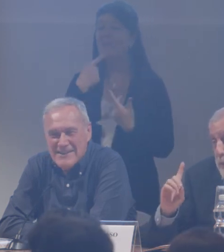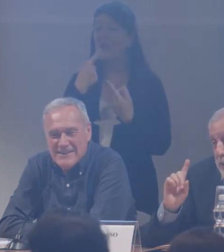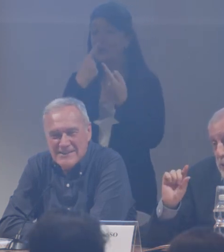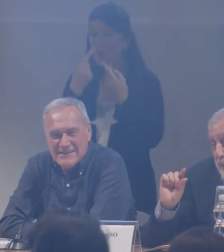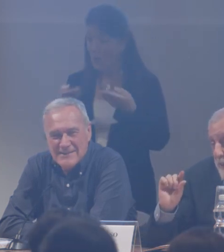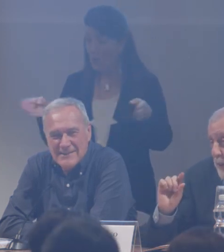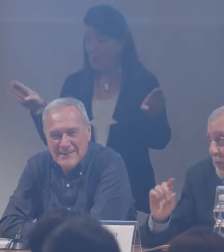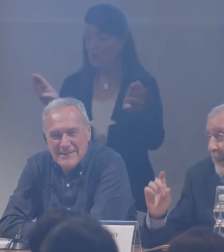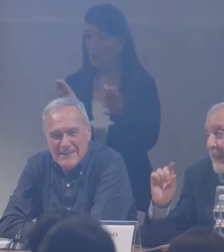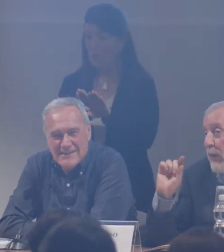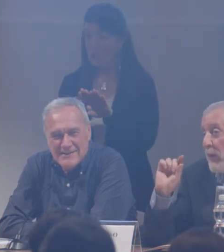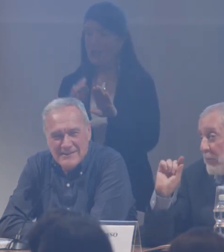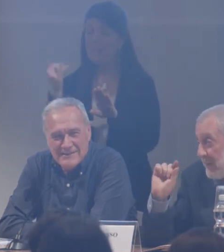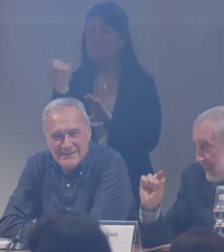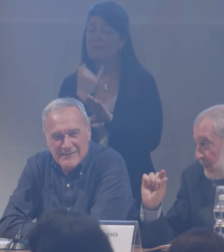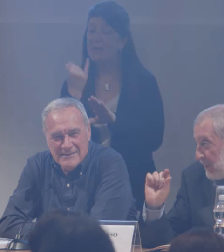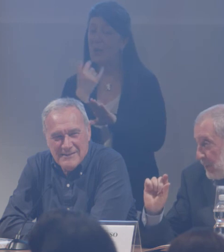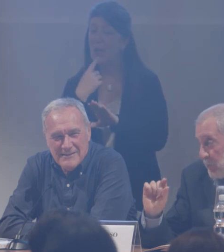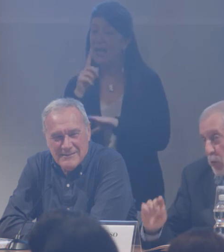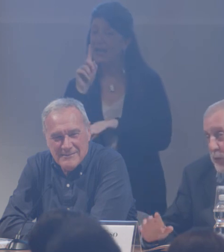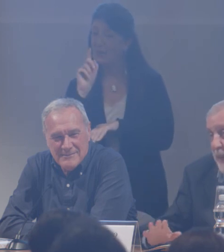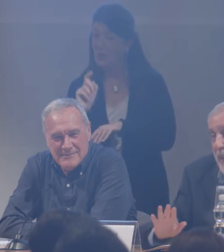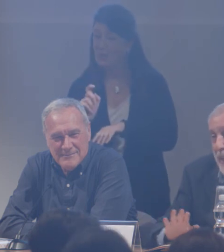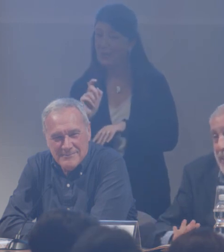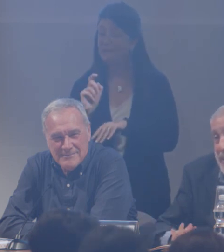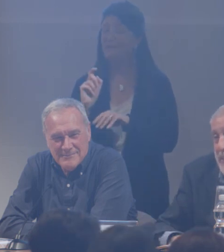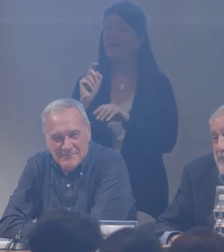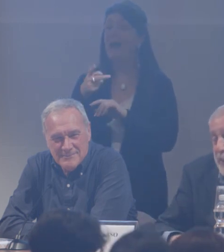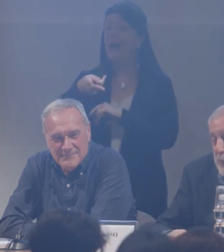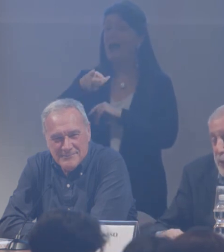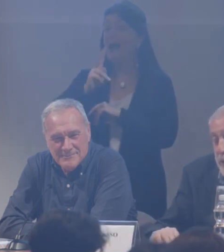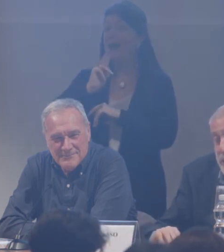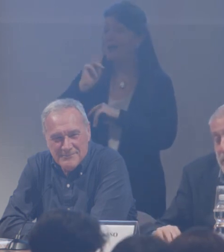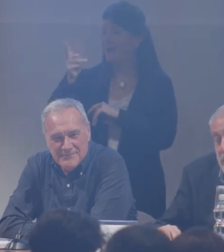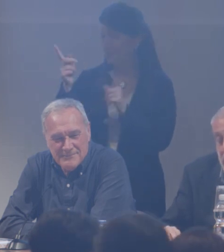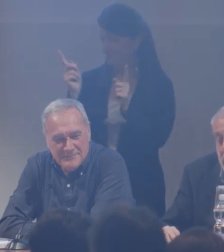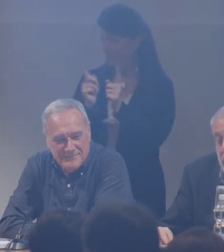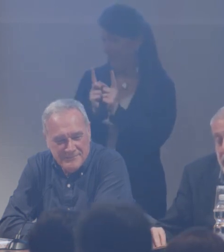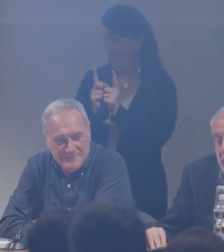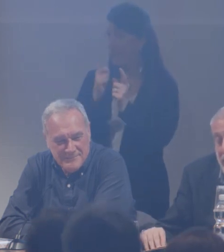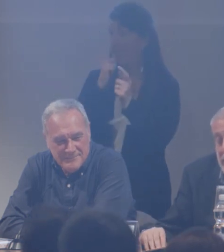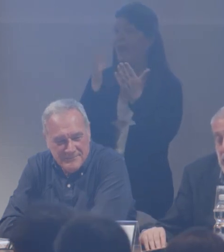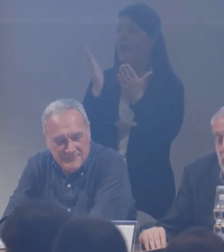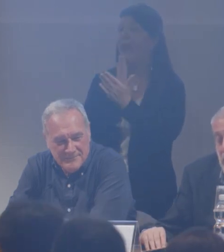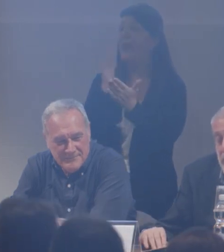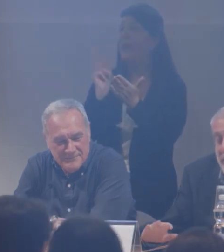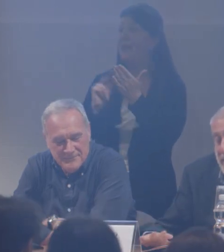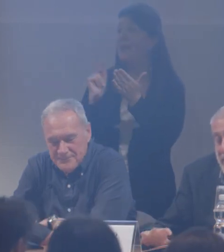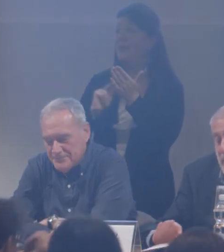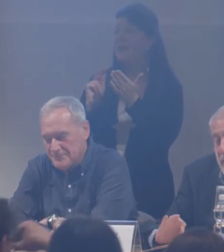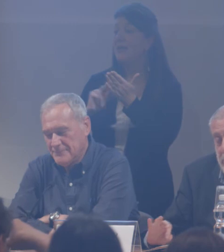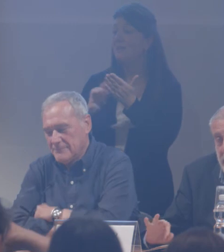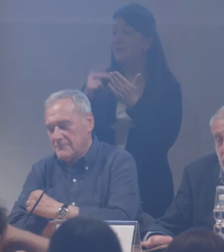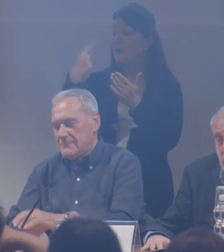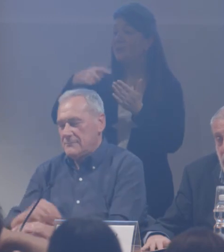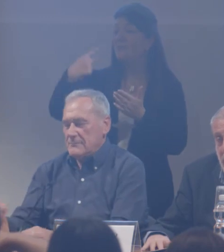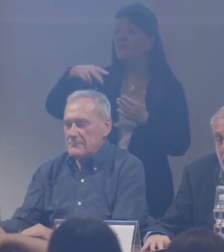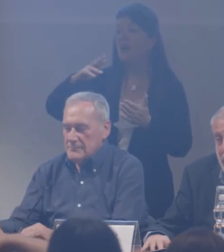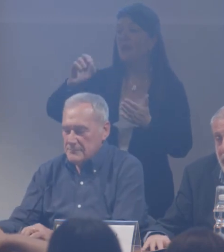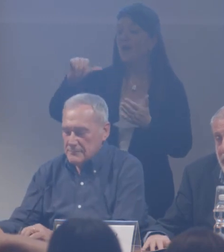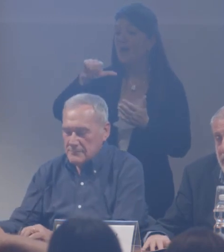una piccolissima domanda e una brevissima risposta. Nel libro Grasso dedica un